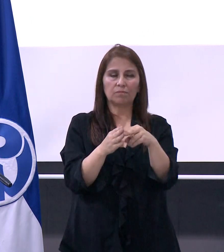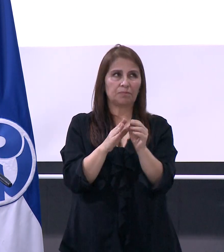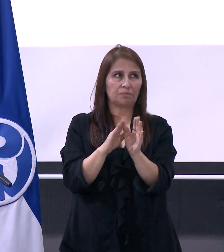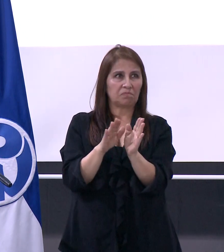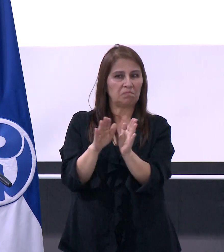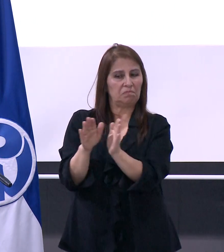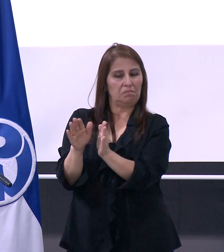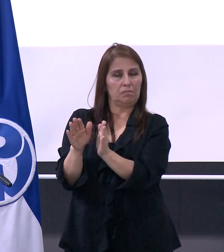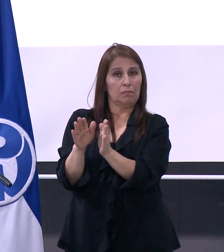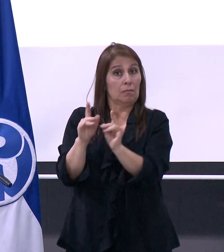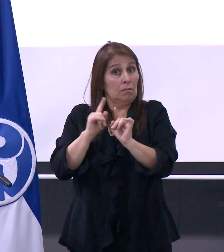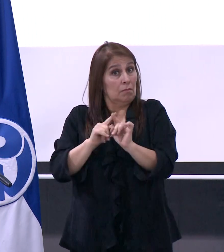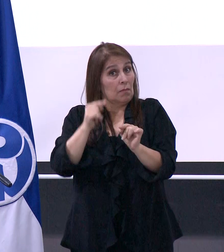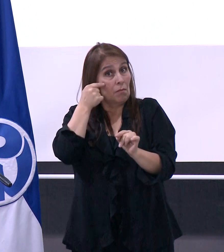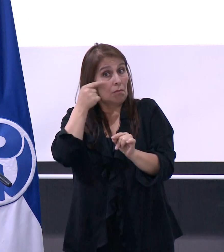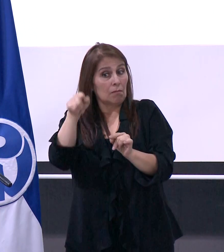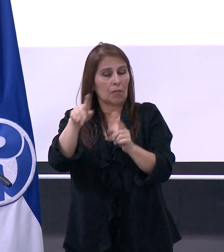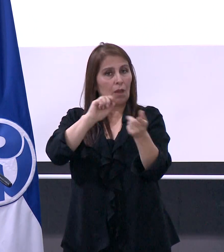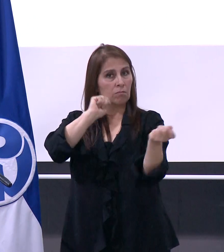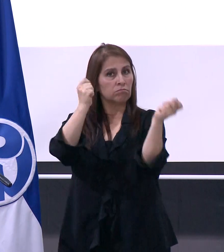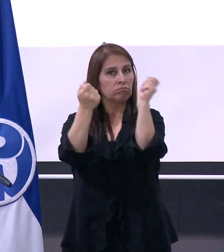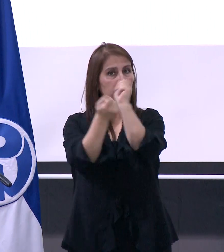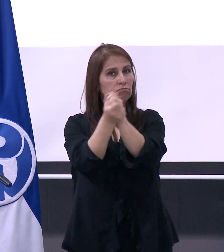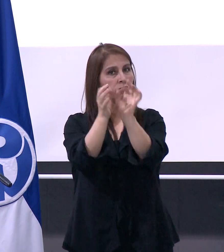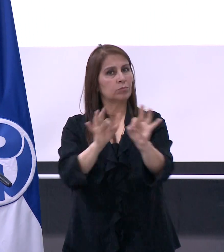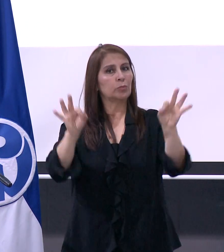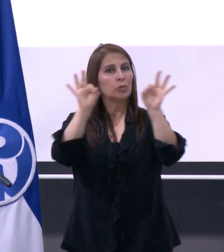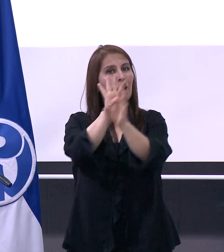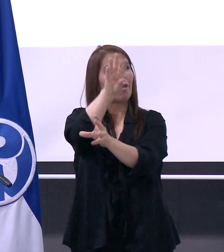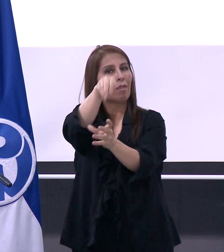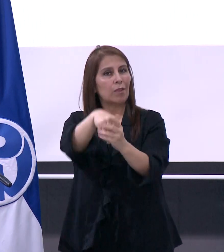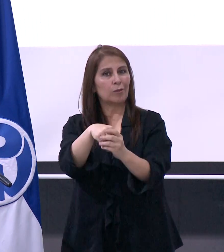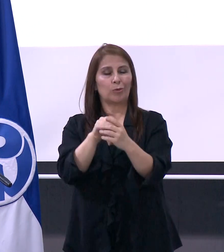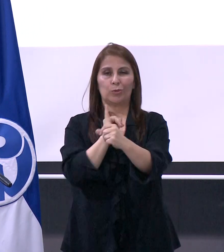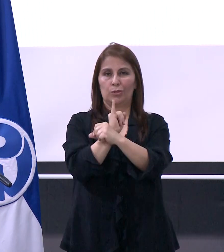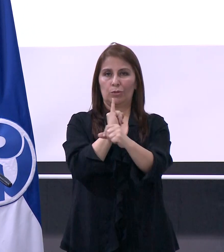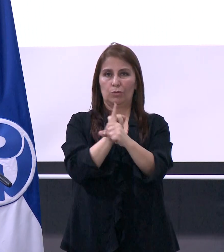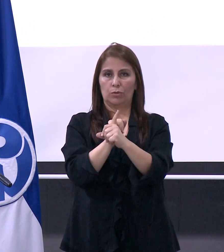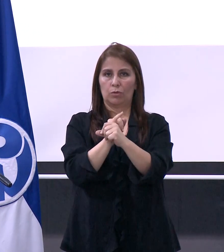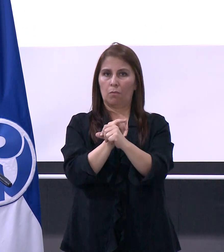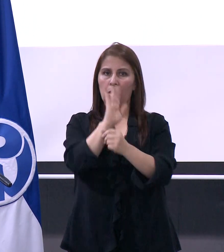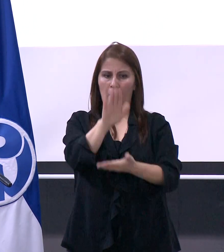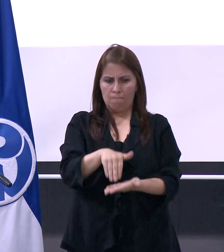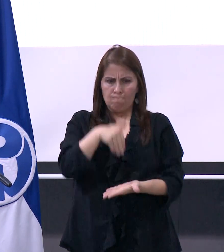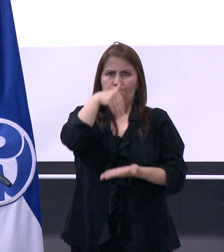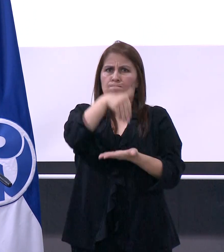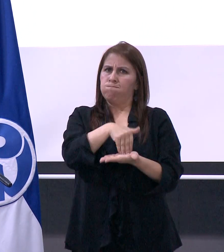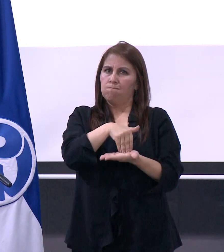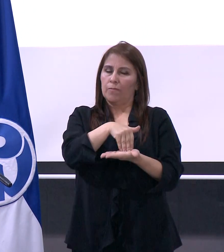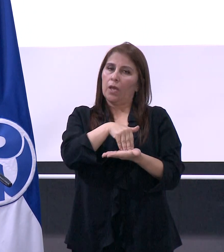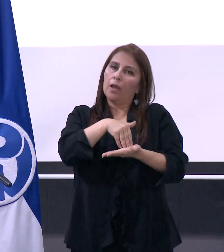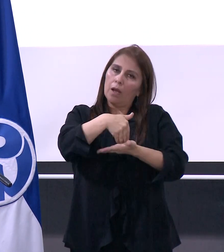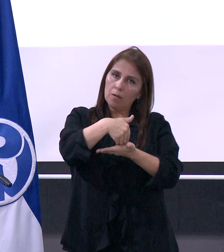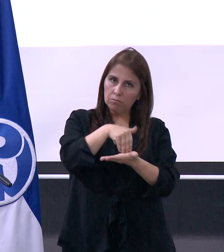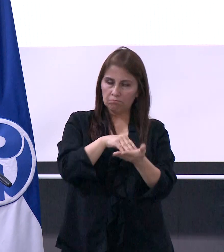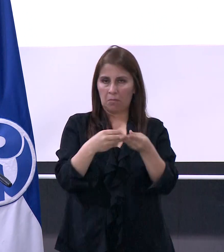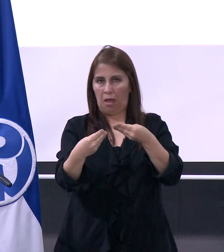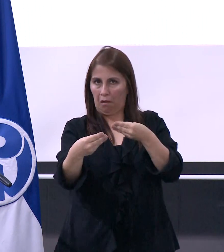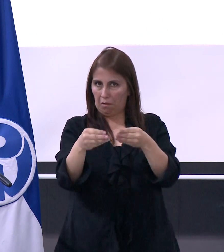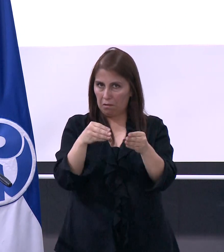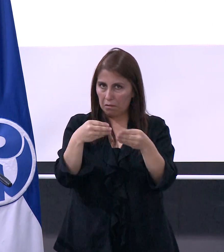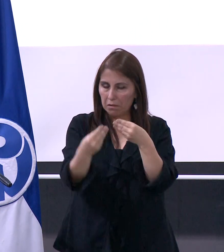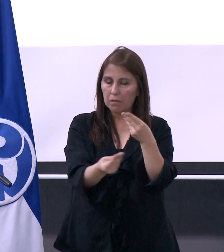se introdujeron cambios importantes en la orientación pedagógica del instituto con una concepción menos rígida esther aranda le permitió a los